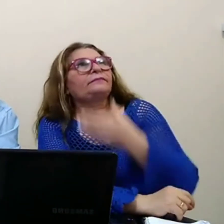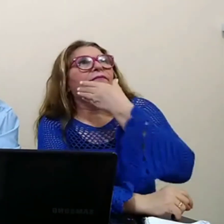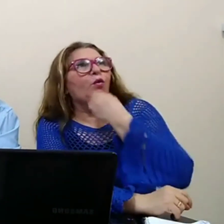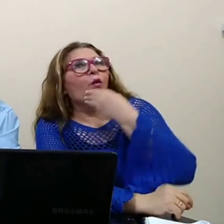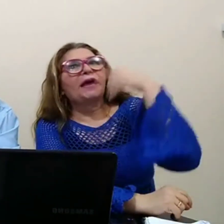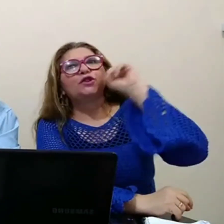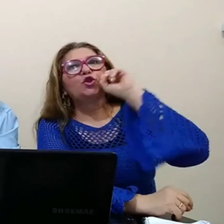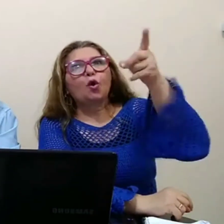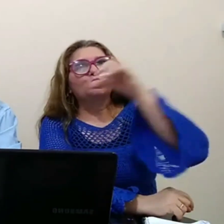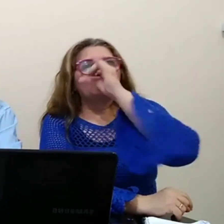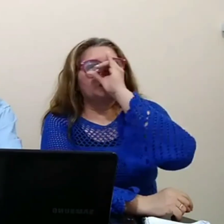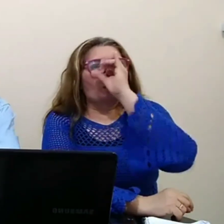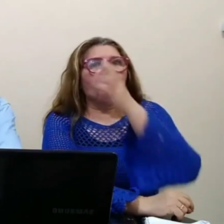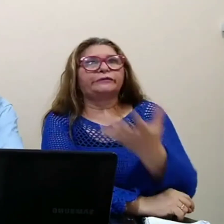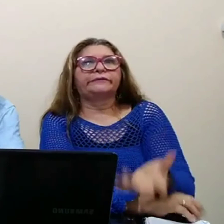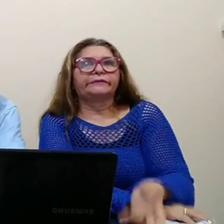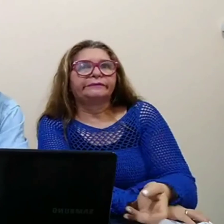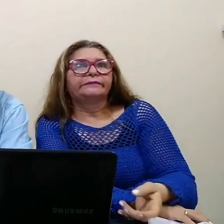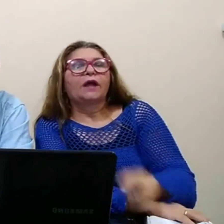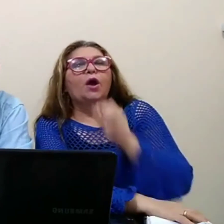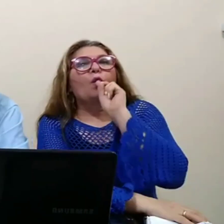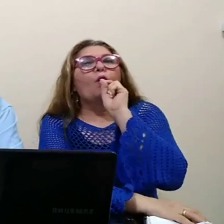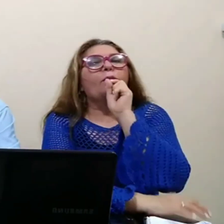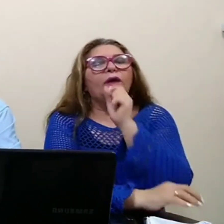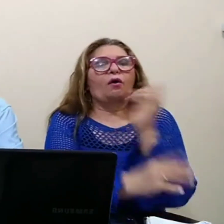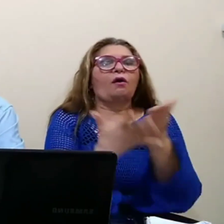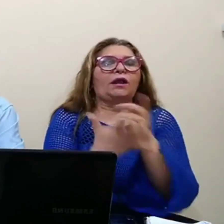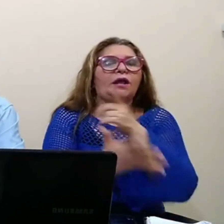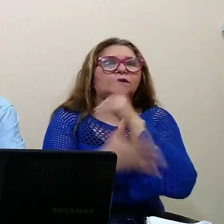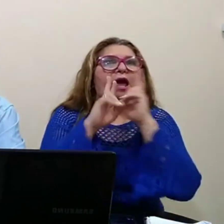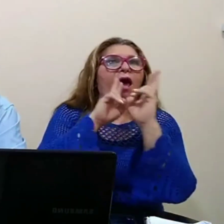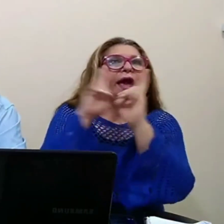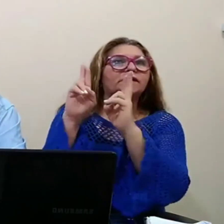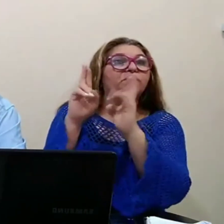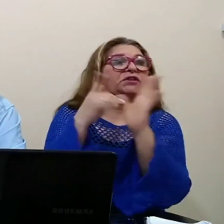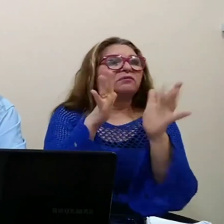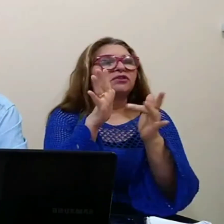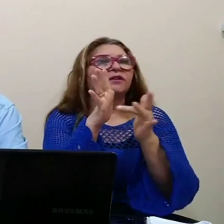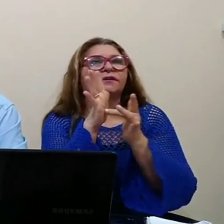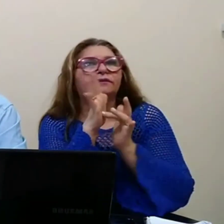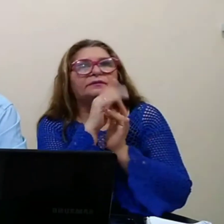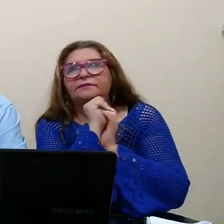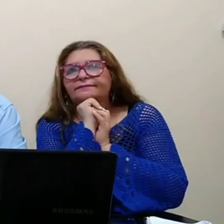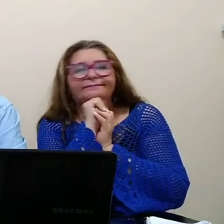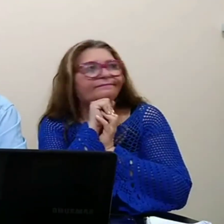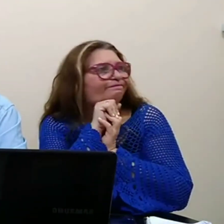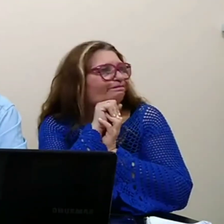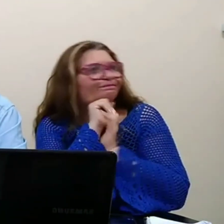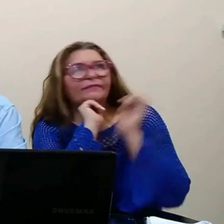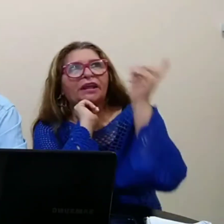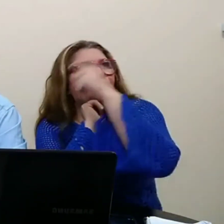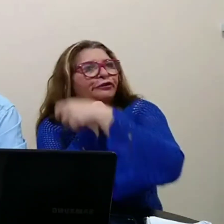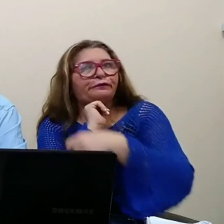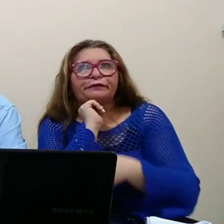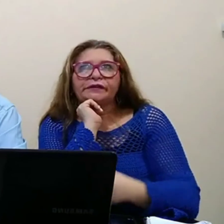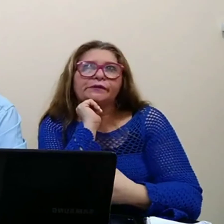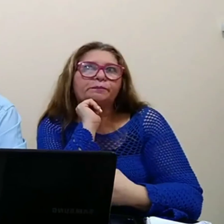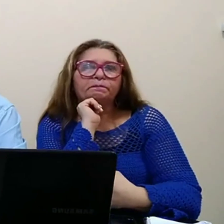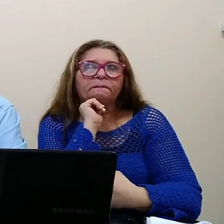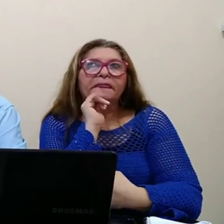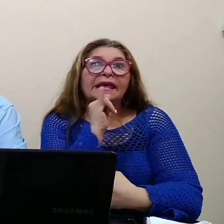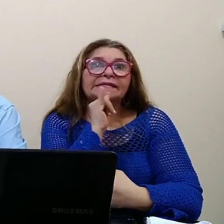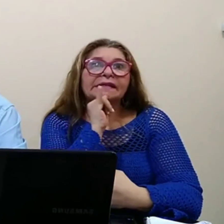uma maneira ruim, reagem de uma maneira que a gente que prega o evangelho não gosta. Quando a gente prega que as